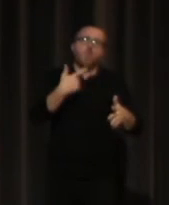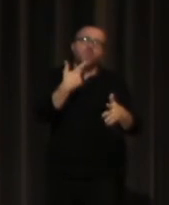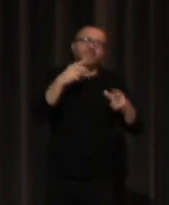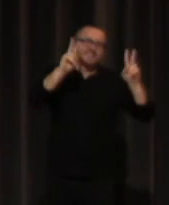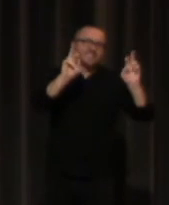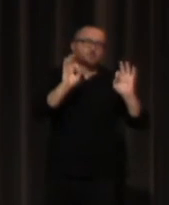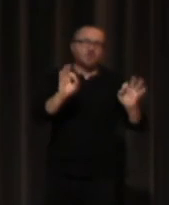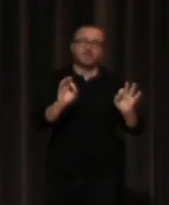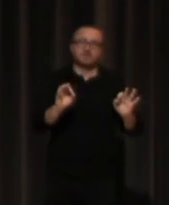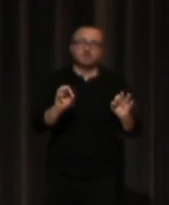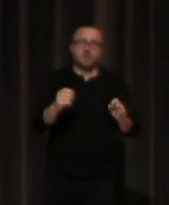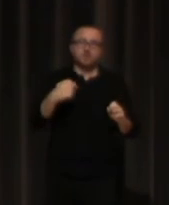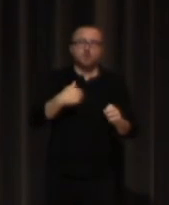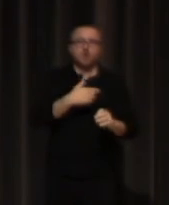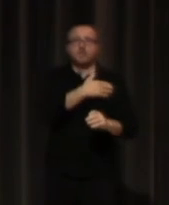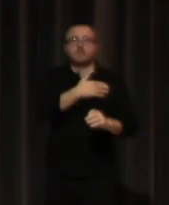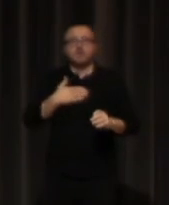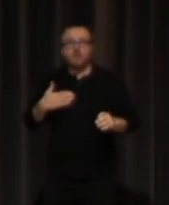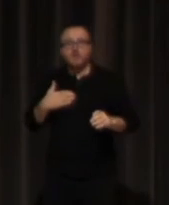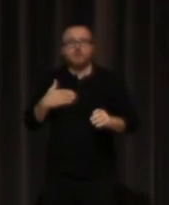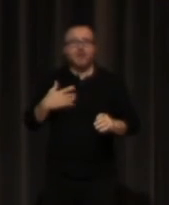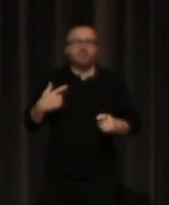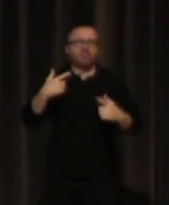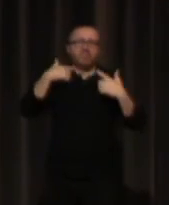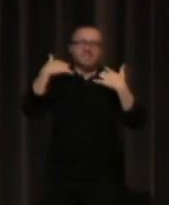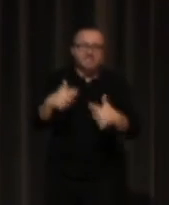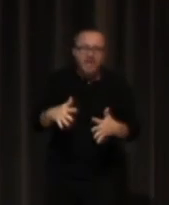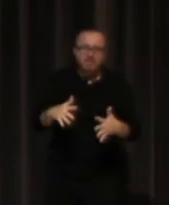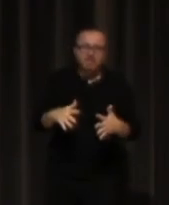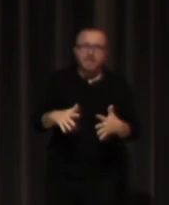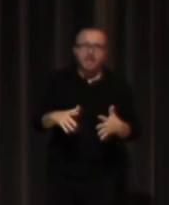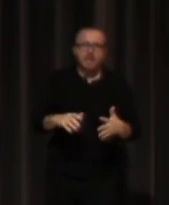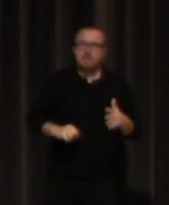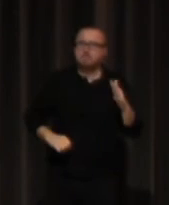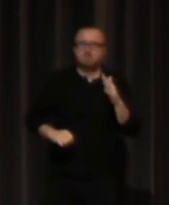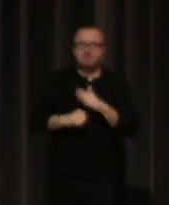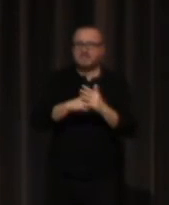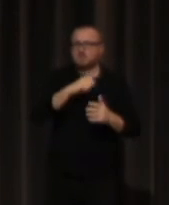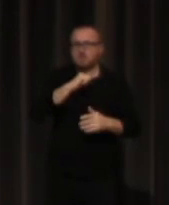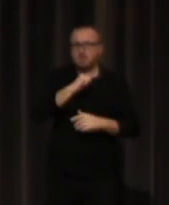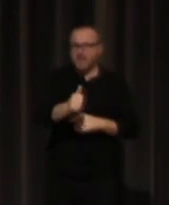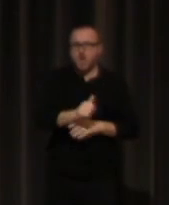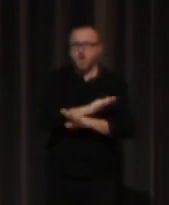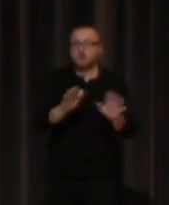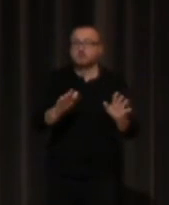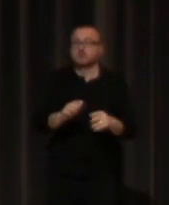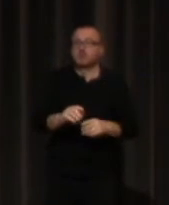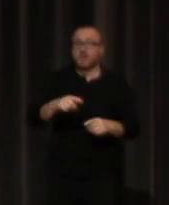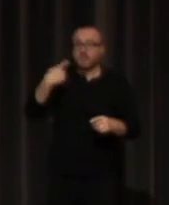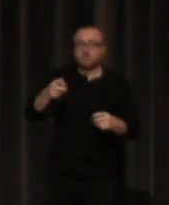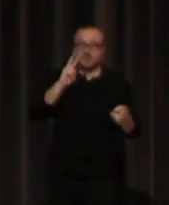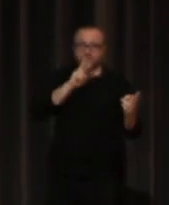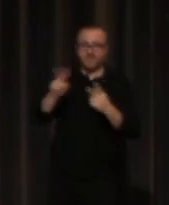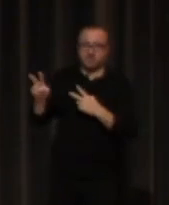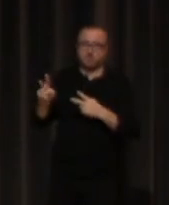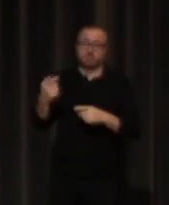com és? Una és desgràcia impeorable i l'altra, no me'n recordo, però no tenen res a veure, ho veureu de seguida, perquè